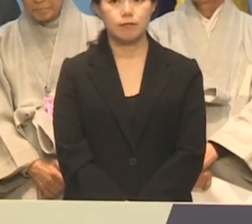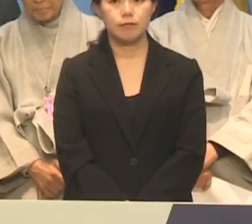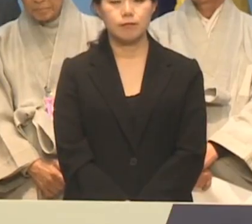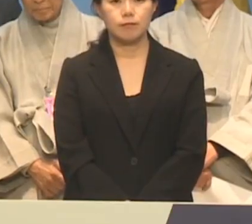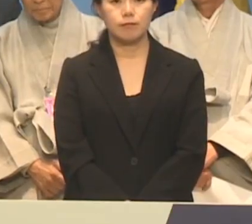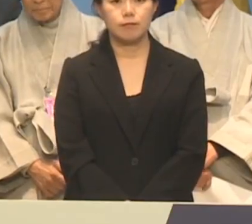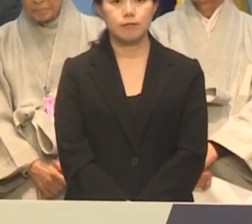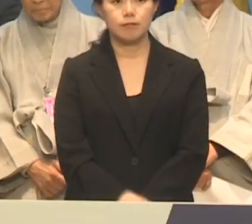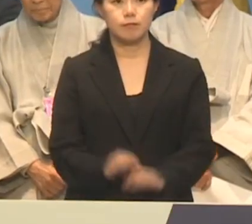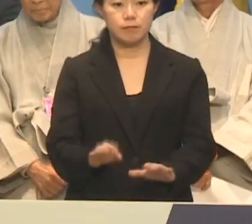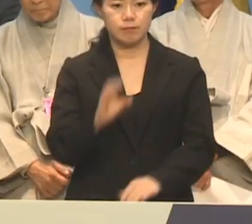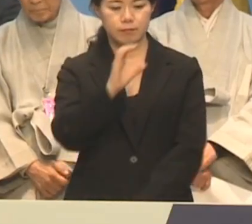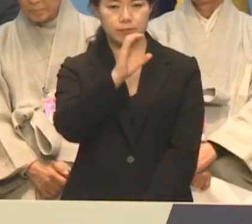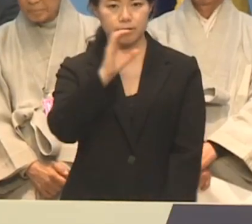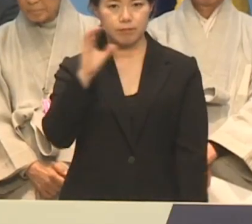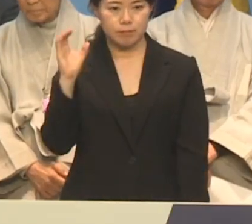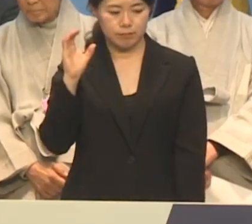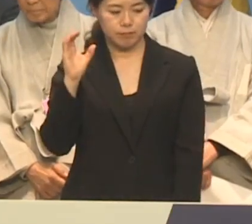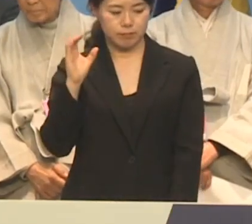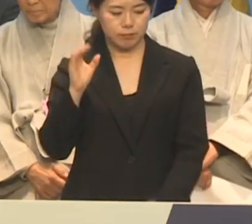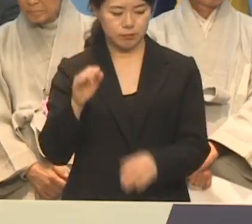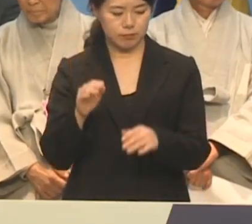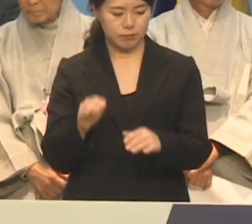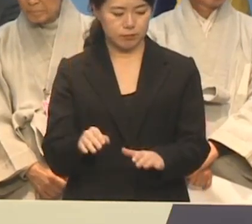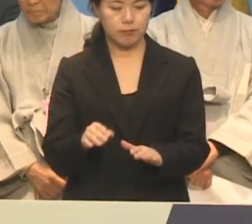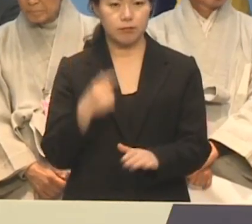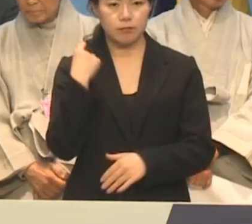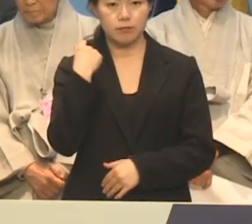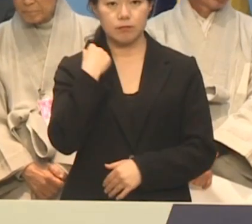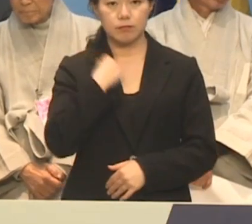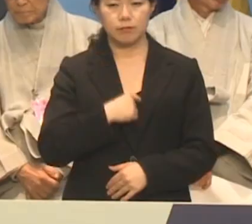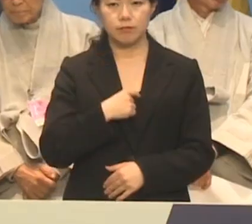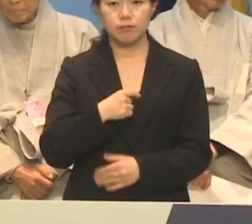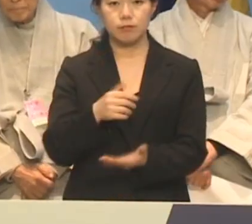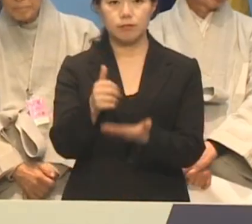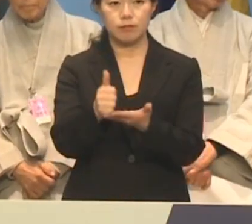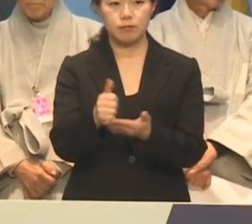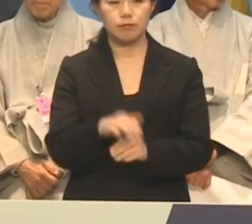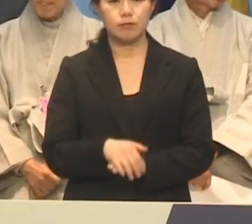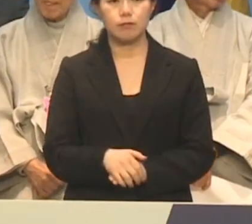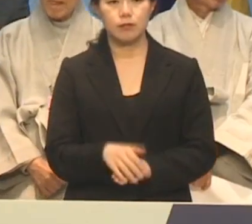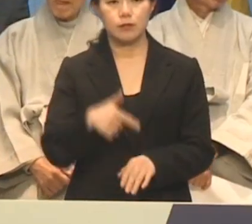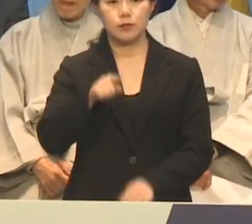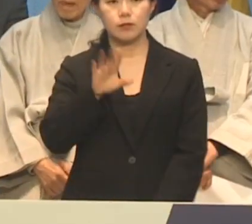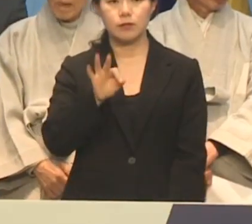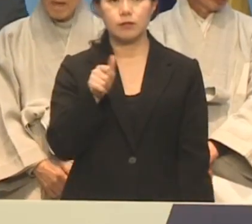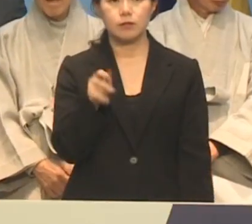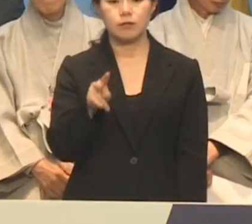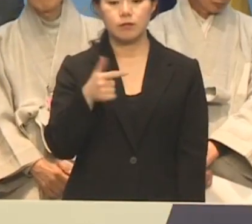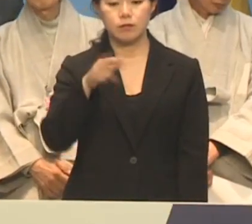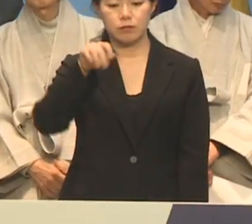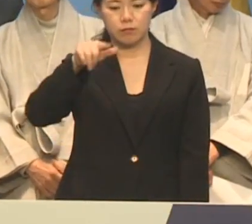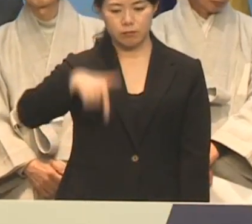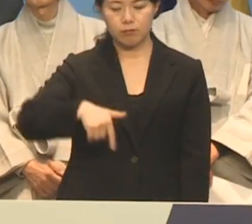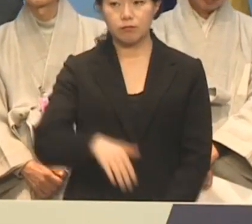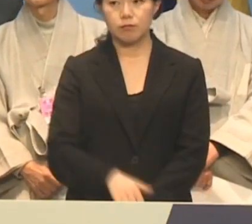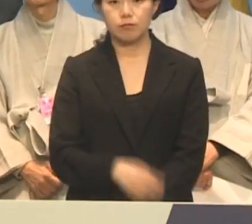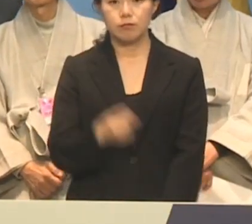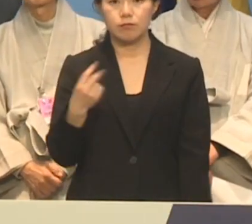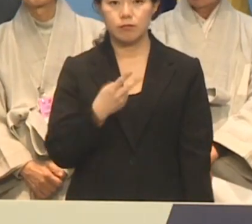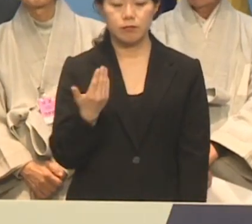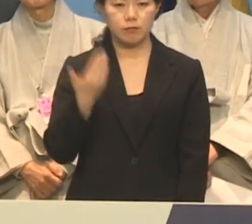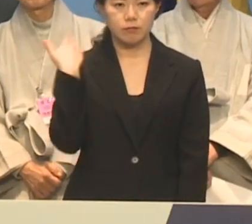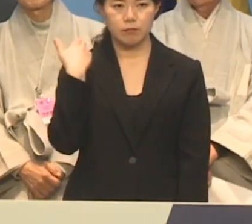낭독은 천주교 정의위원 전국사재단 총무 신부님이신 강현우 신부님과